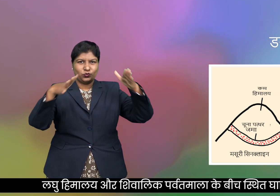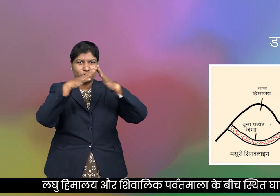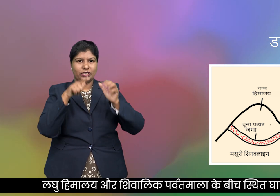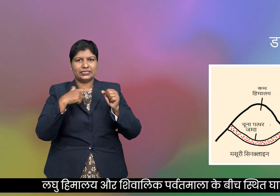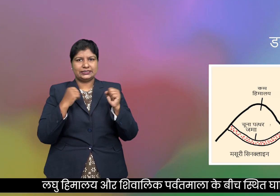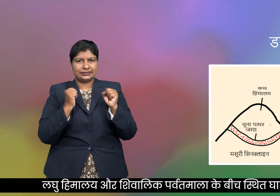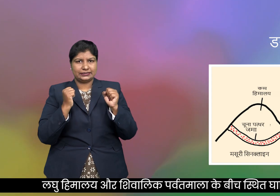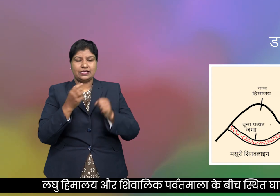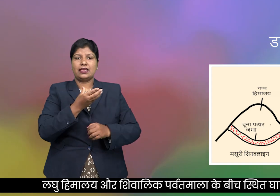है।